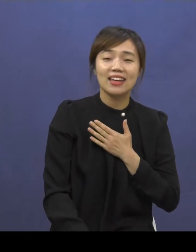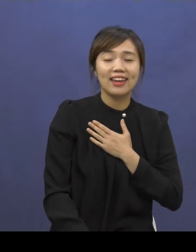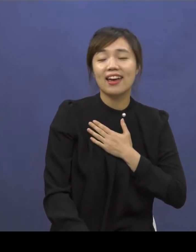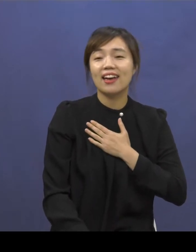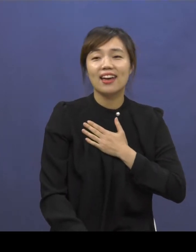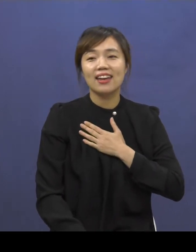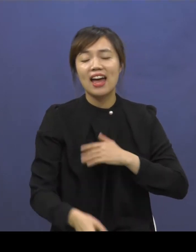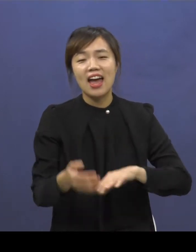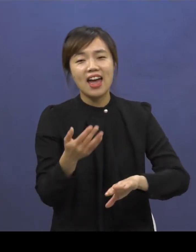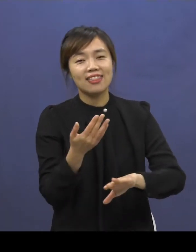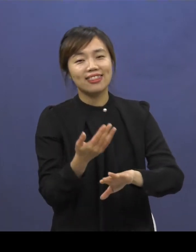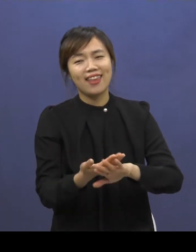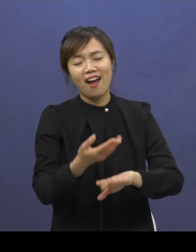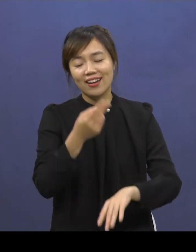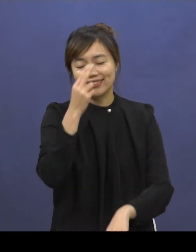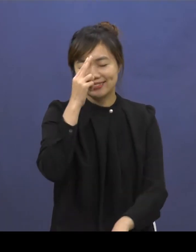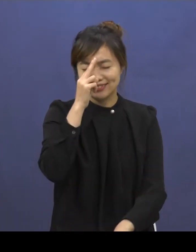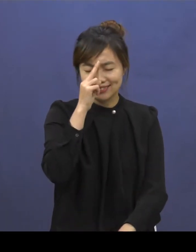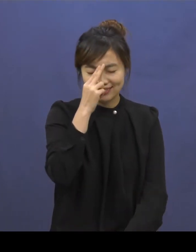나에게 난